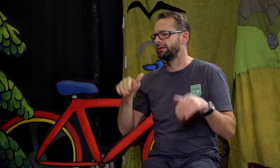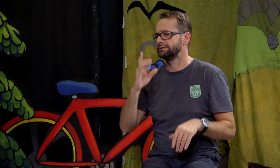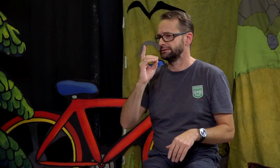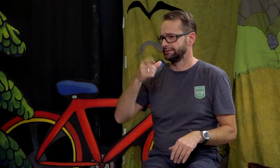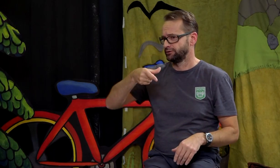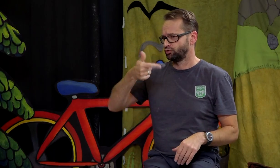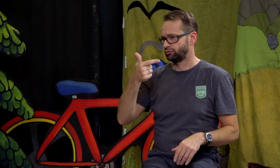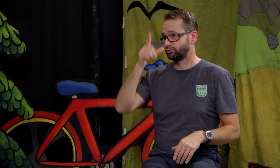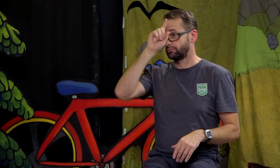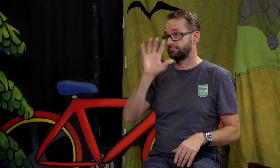näytelmiä